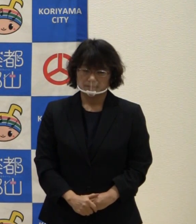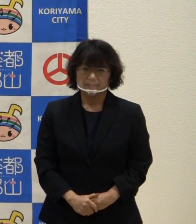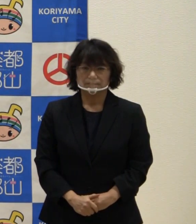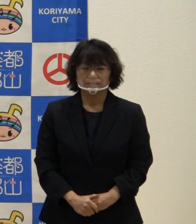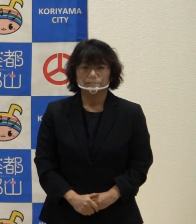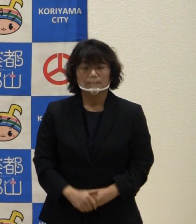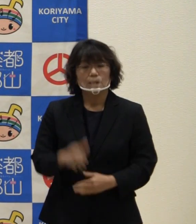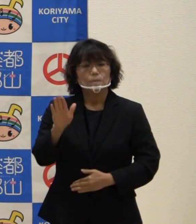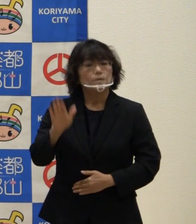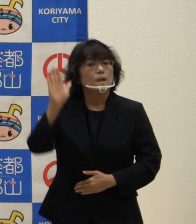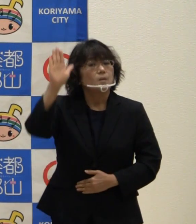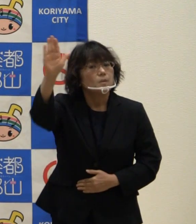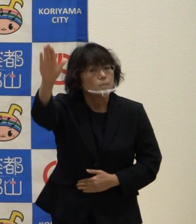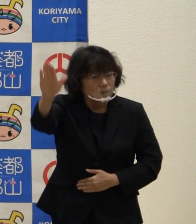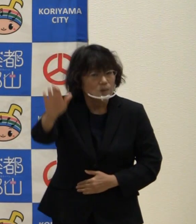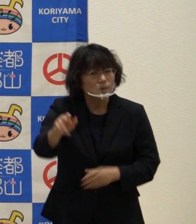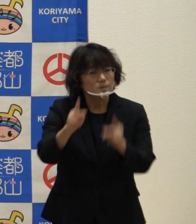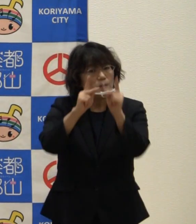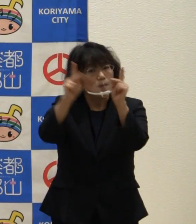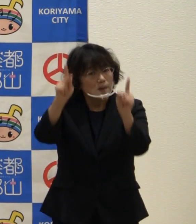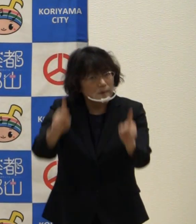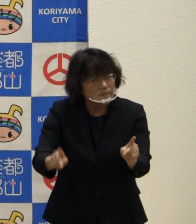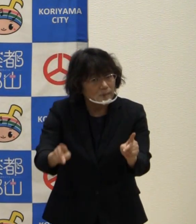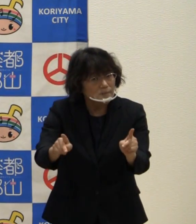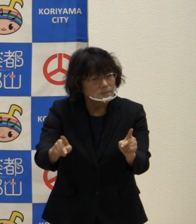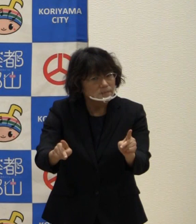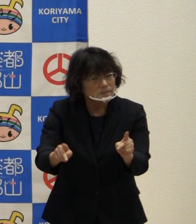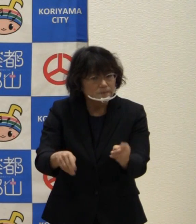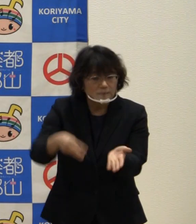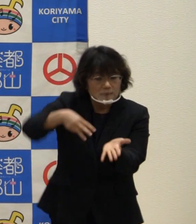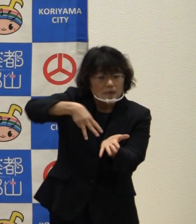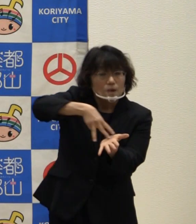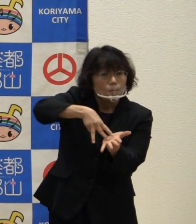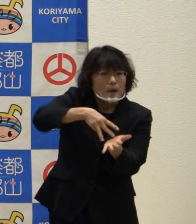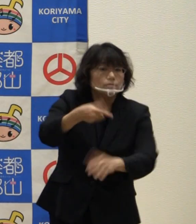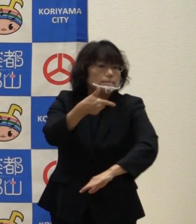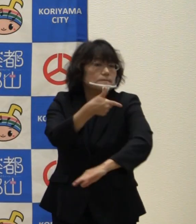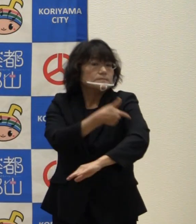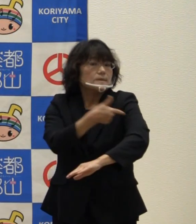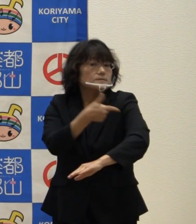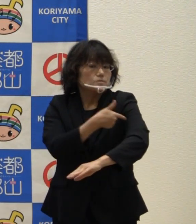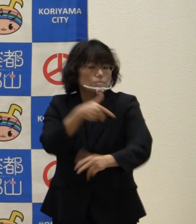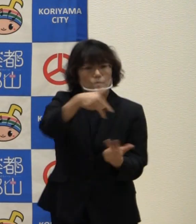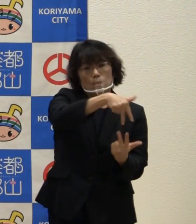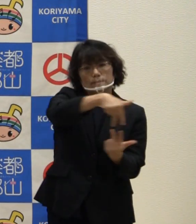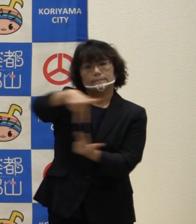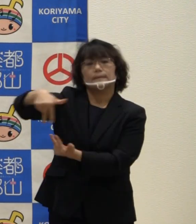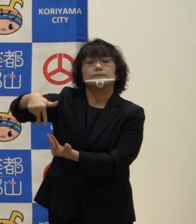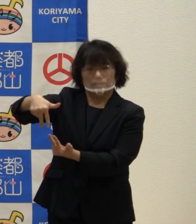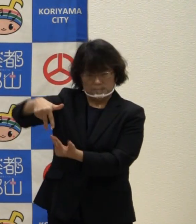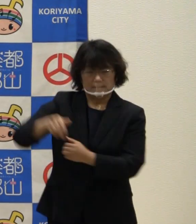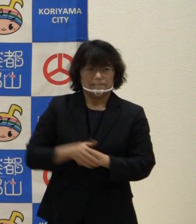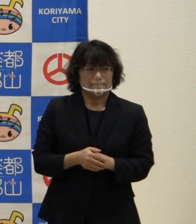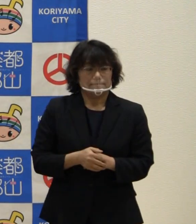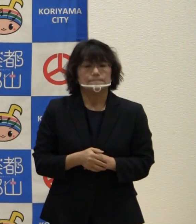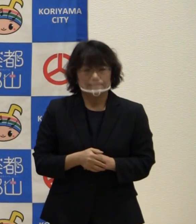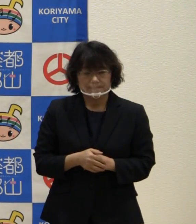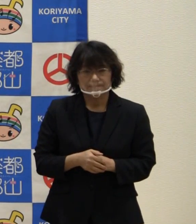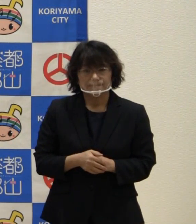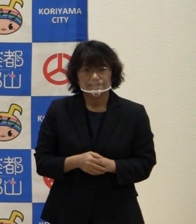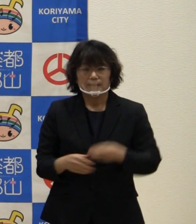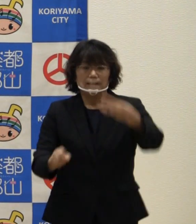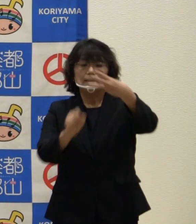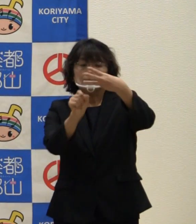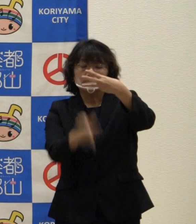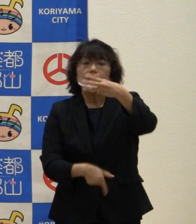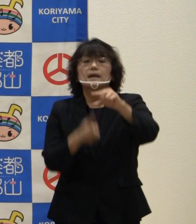これは今後の大きな課題になりますワクチン接種スケジュールでございましてもうご案内の通り3